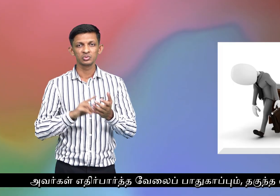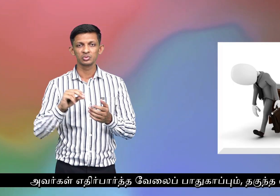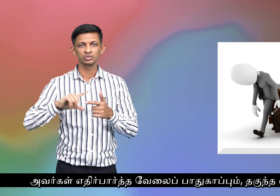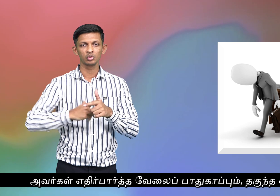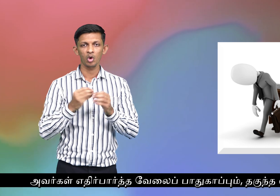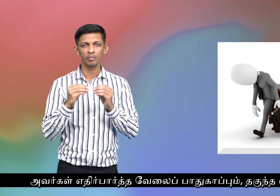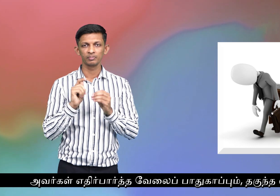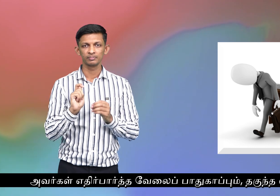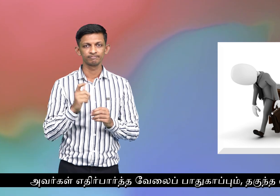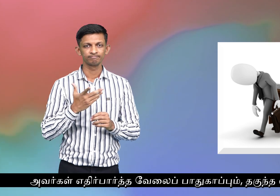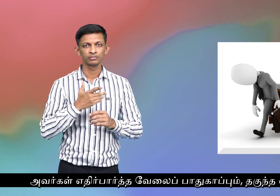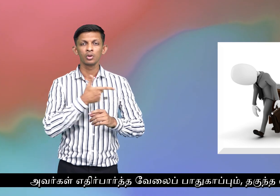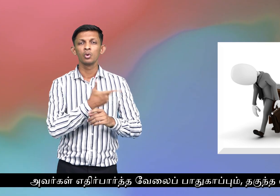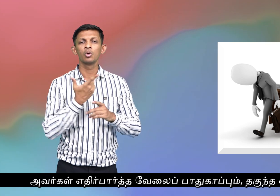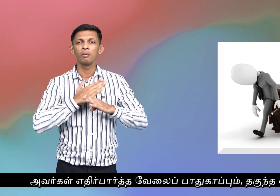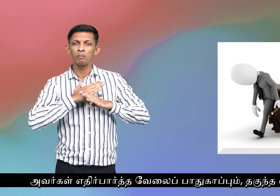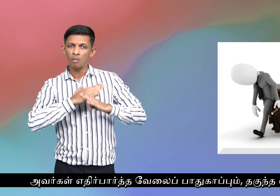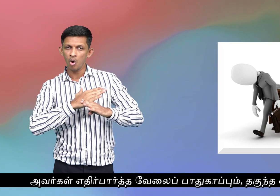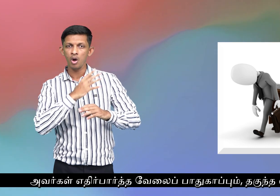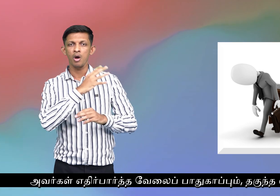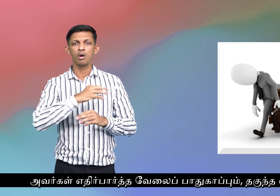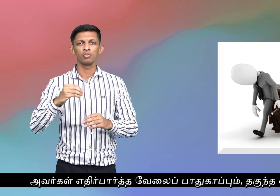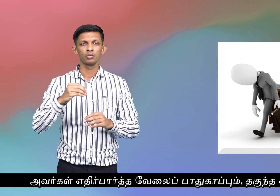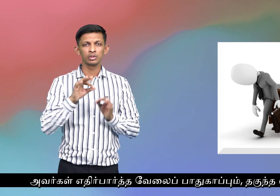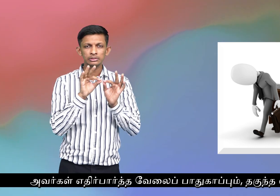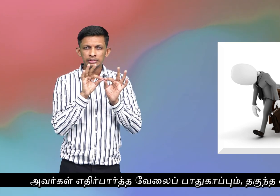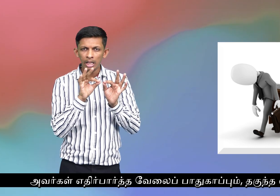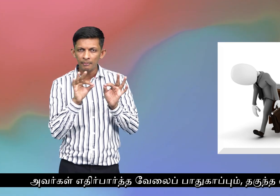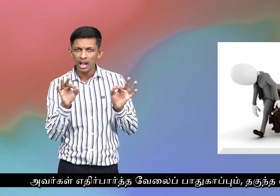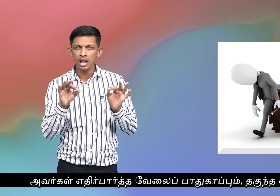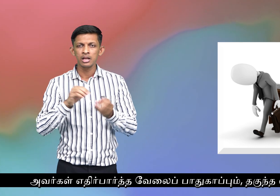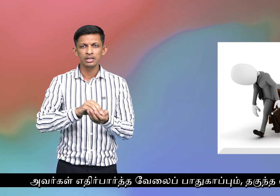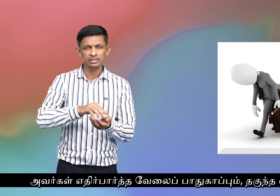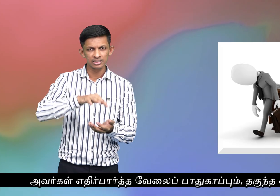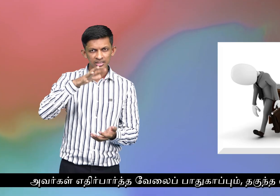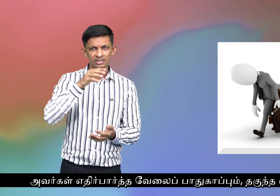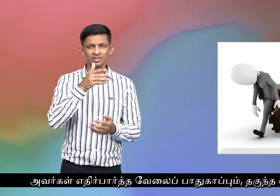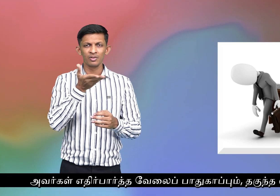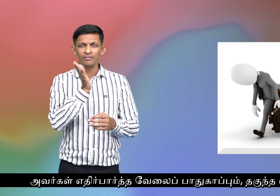அவர்கள் எதிர்பார்த்த வேலை பாதுகாப்பும் தகுந்த வருமானமும் இல்லை.